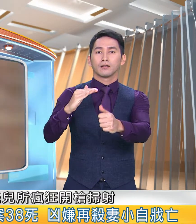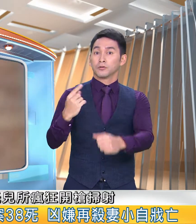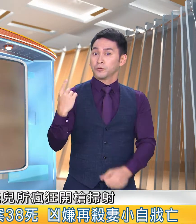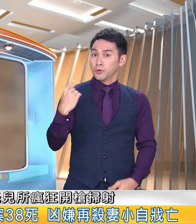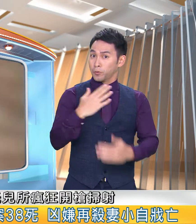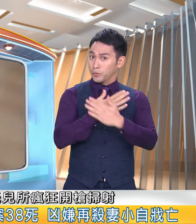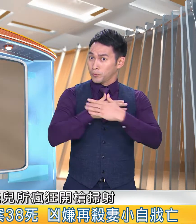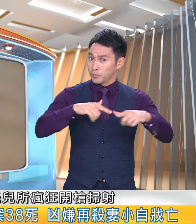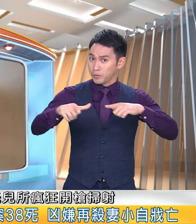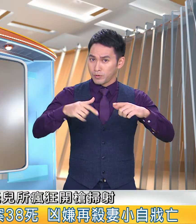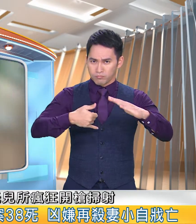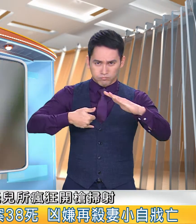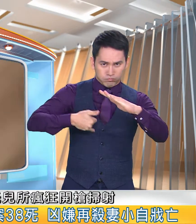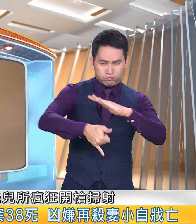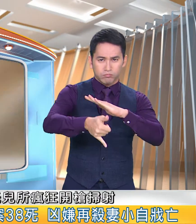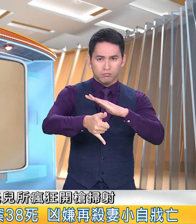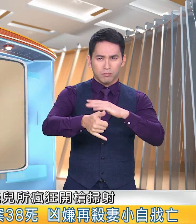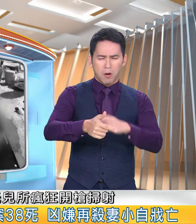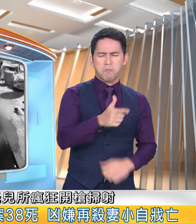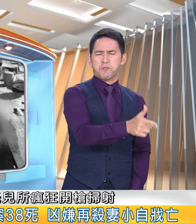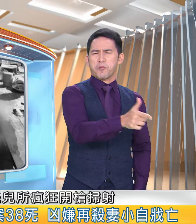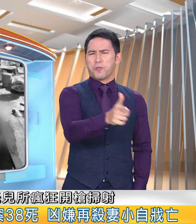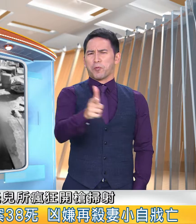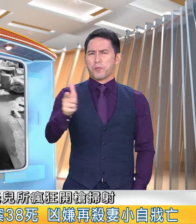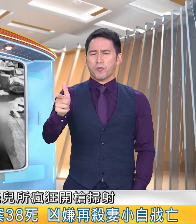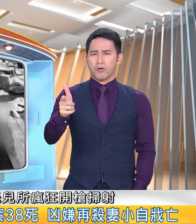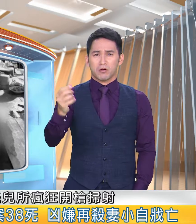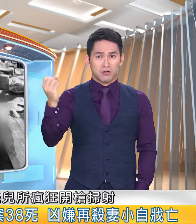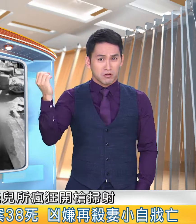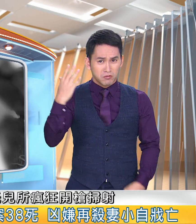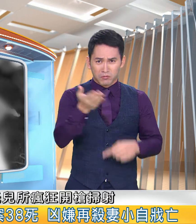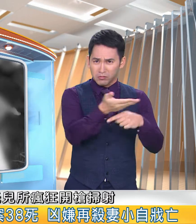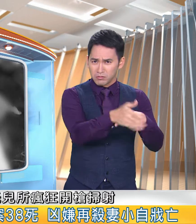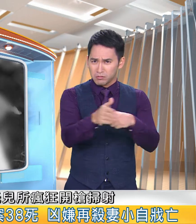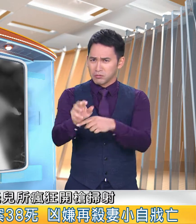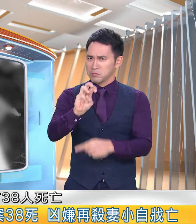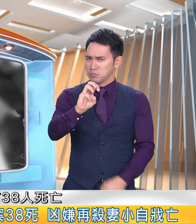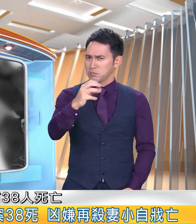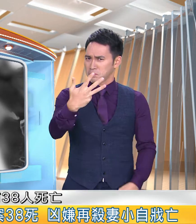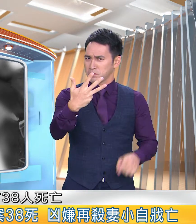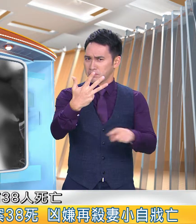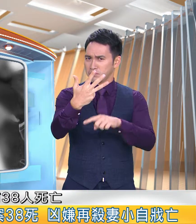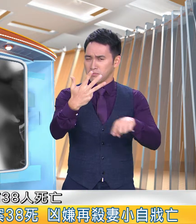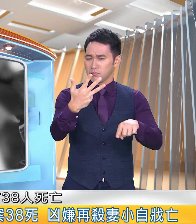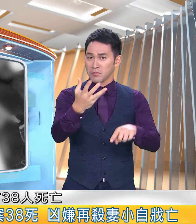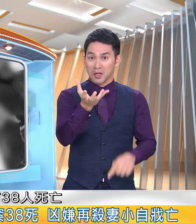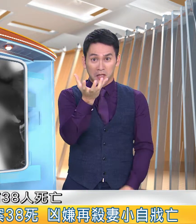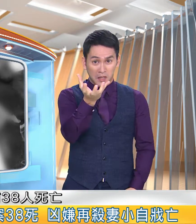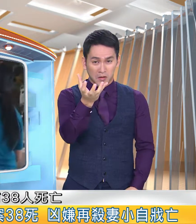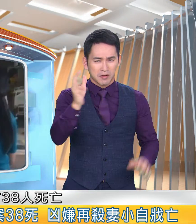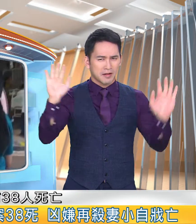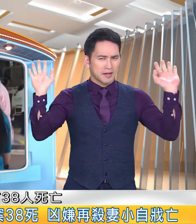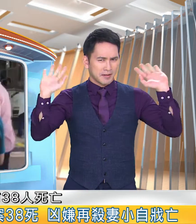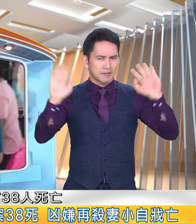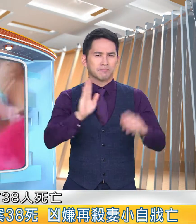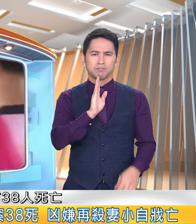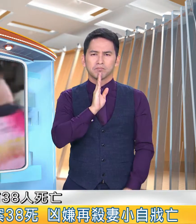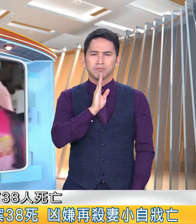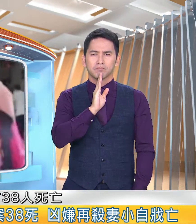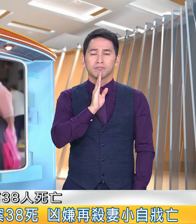入了一间托儿所，疯狂开枪扫射。目前已知至少有38个人死亡，这当